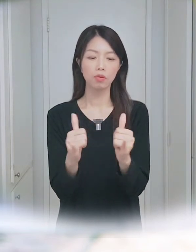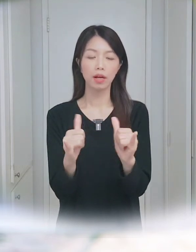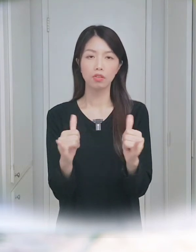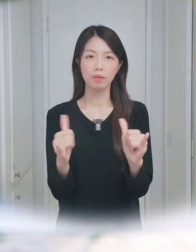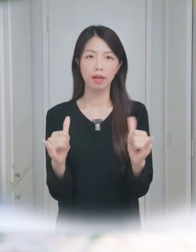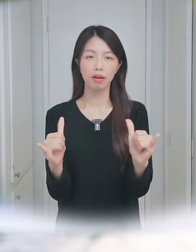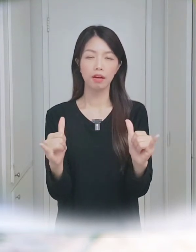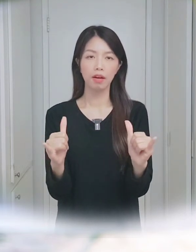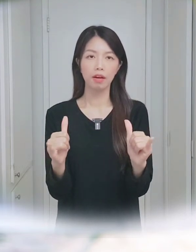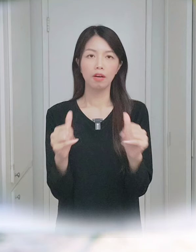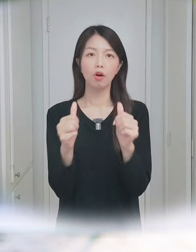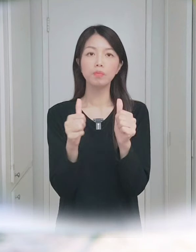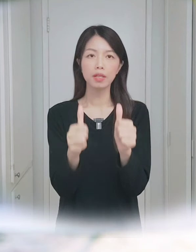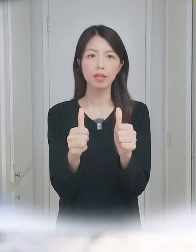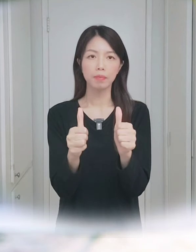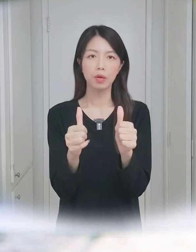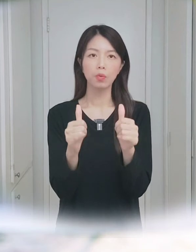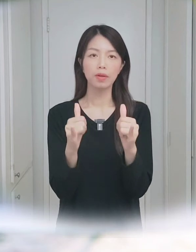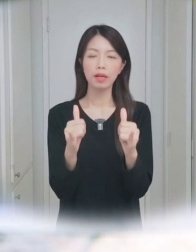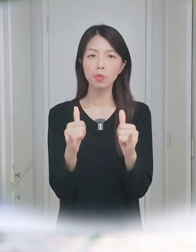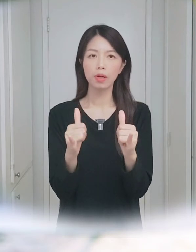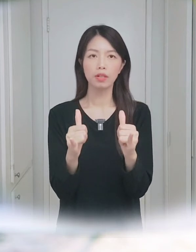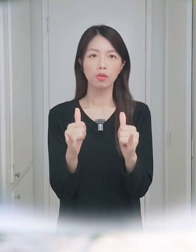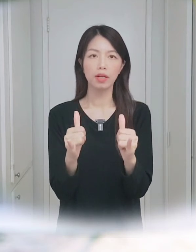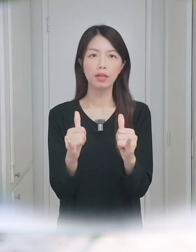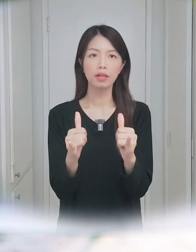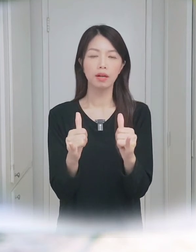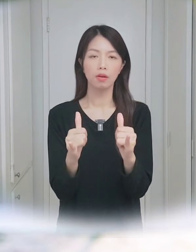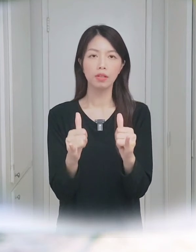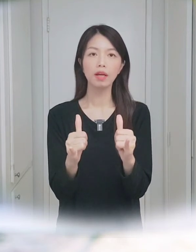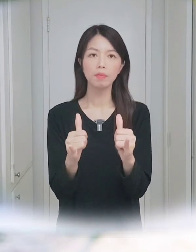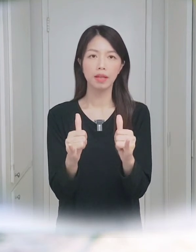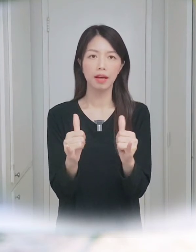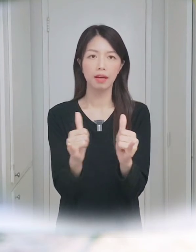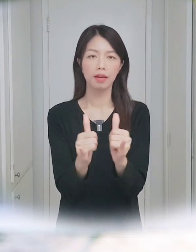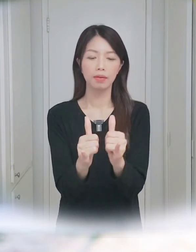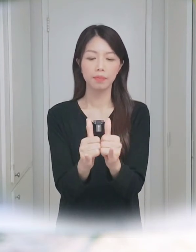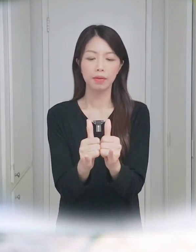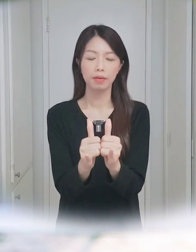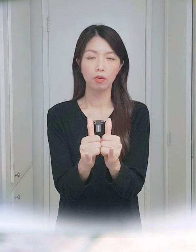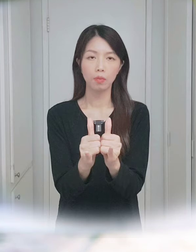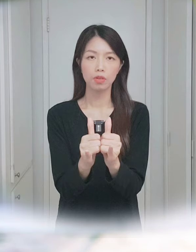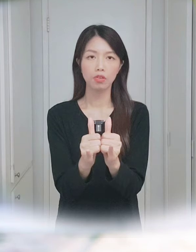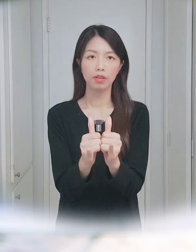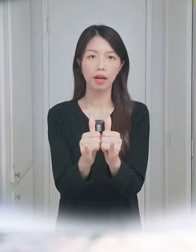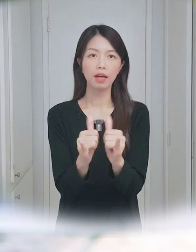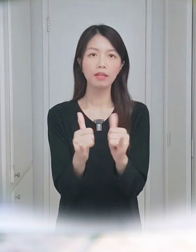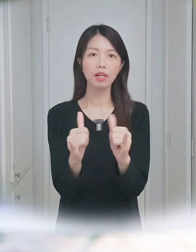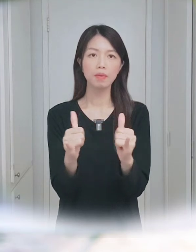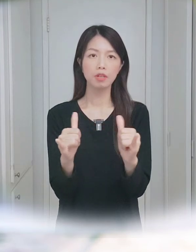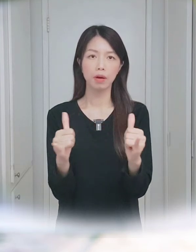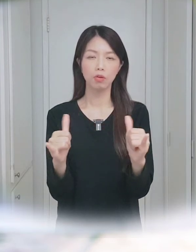흔들면서 밖으로 나가주시면 돼요. 엄지는 남자고 새끼손가락으로 여자를 뜻합니다. 이렇게